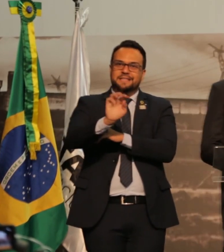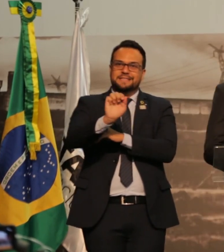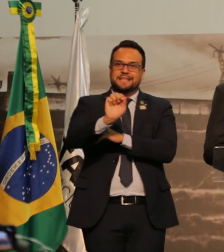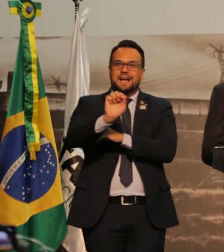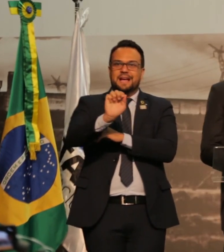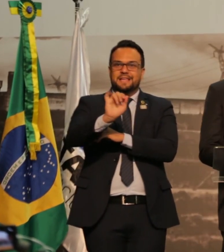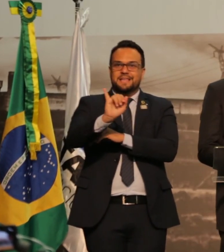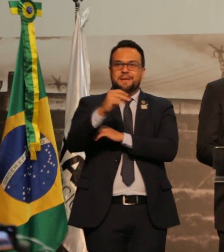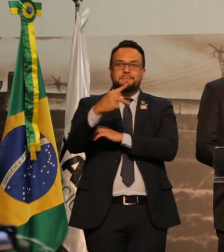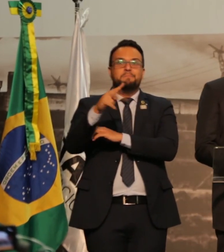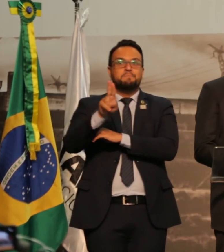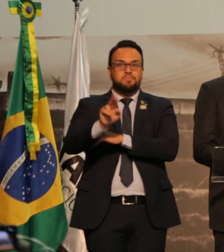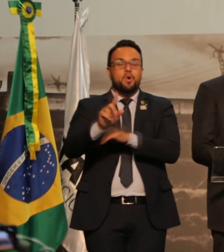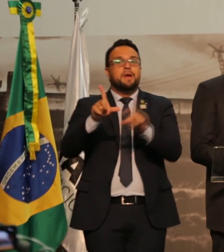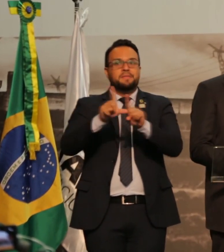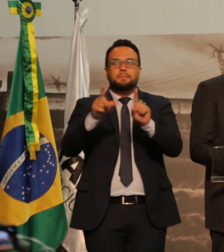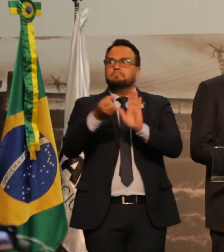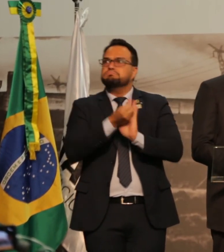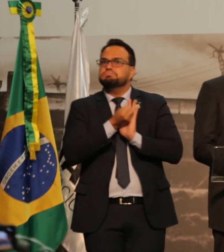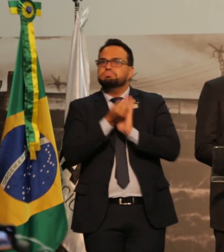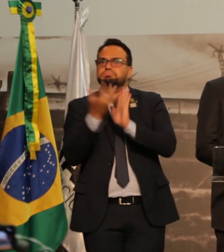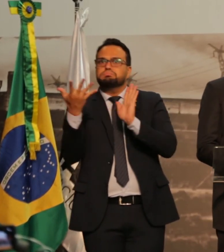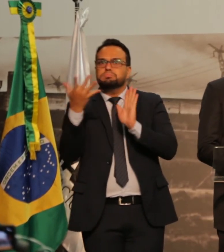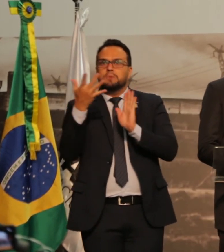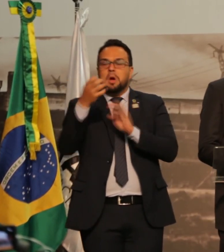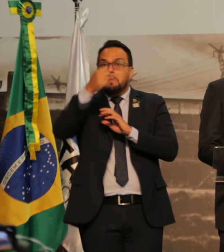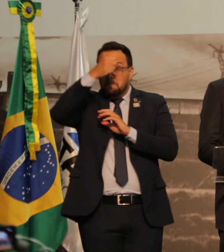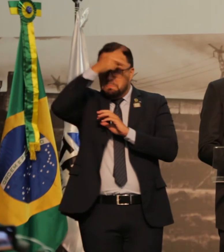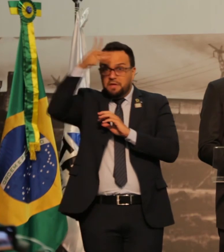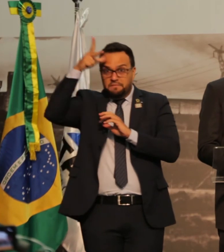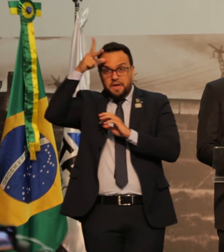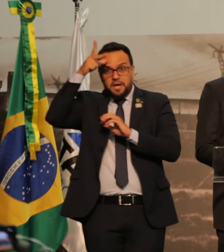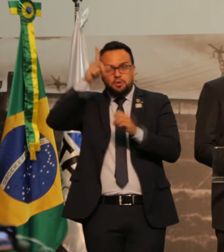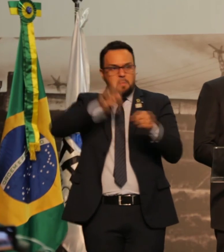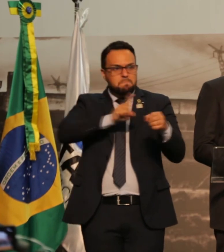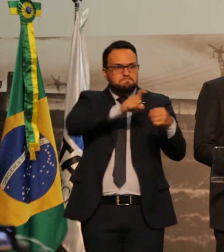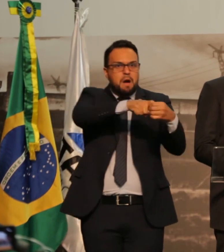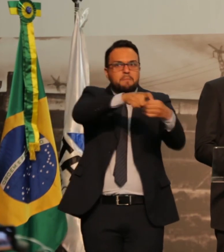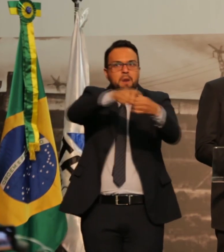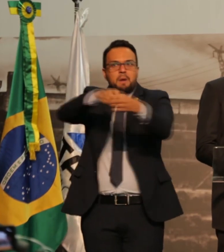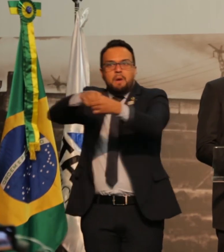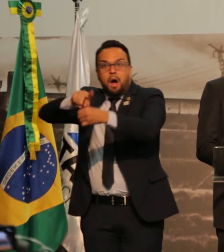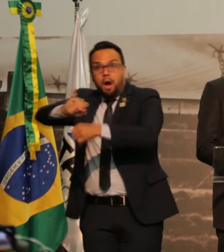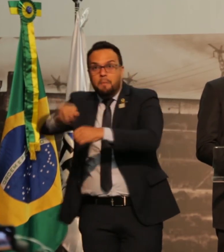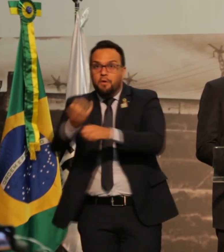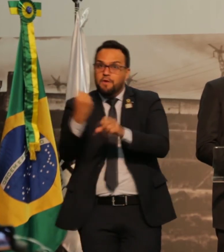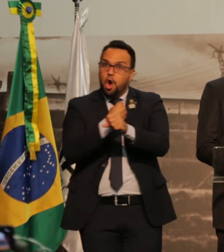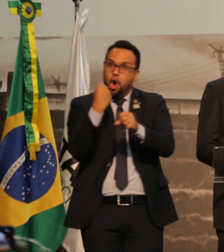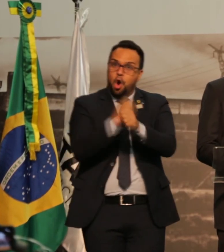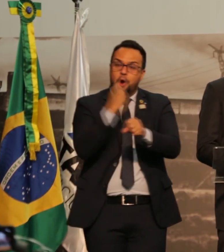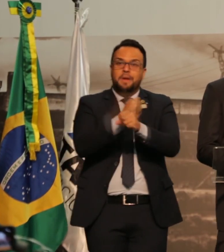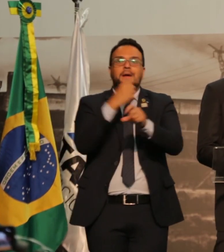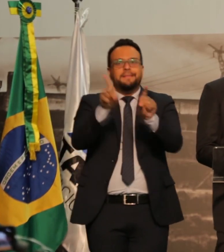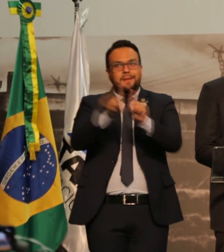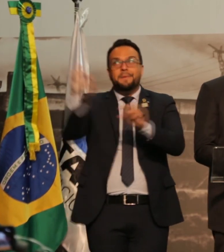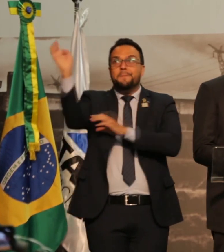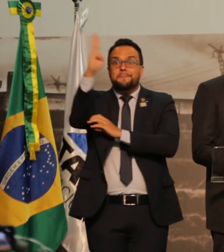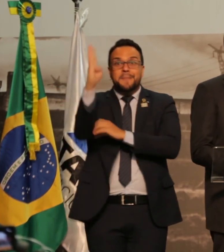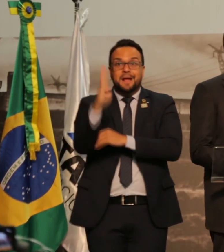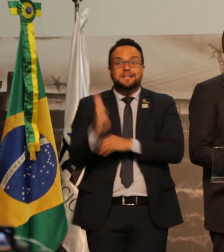Dezenas de prefeitos se beneficiam de suas obras. Mais do que isso, o Brasil se